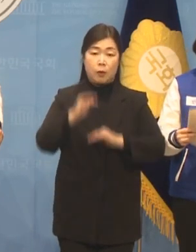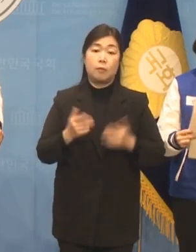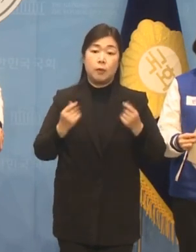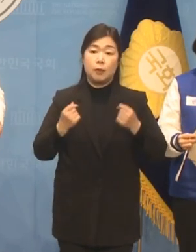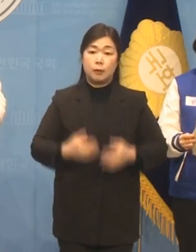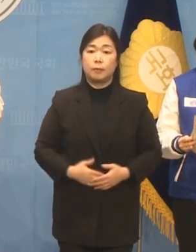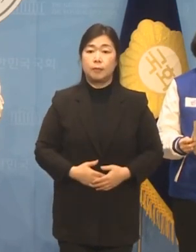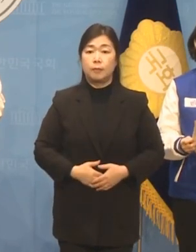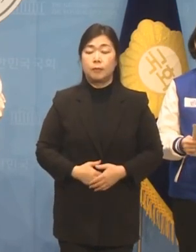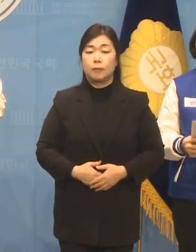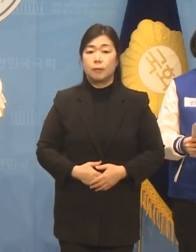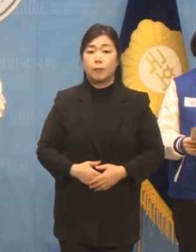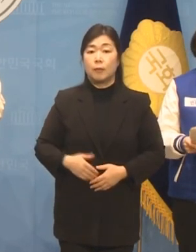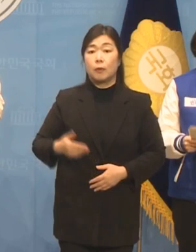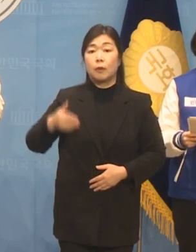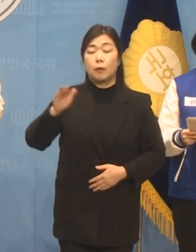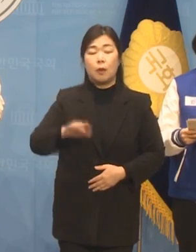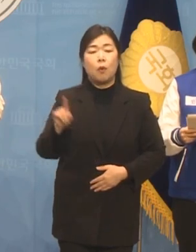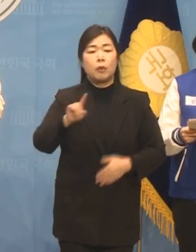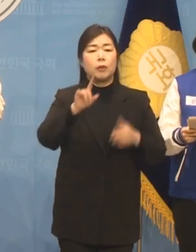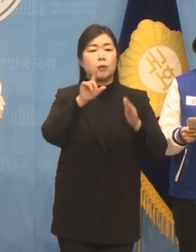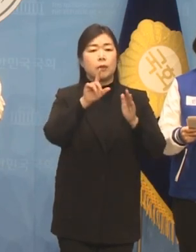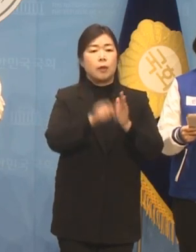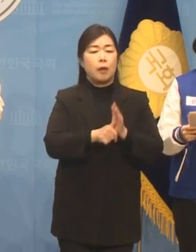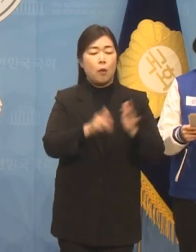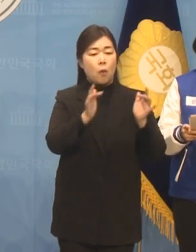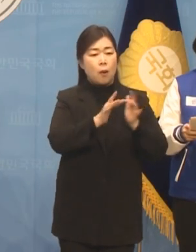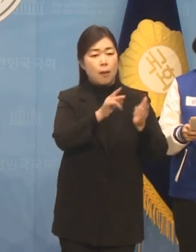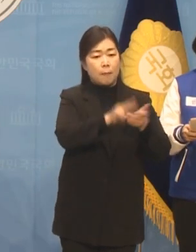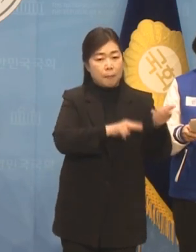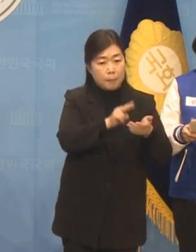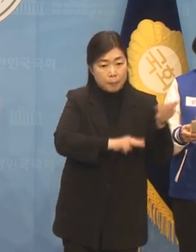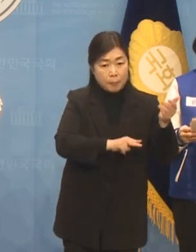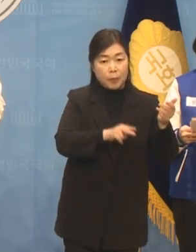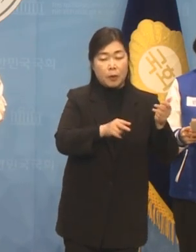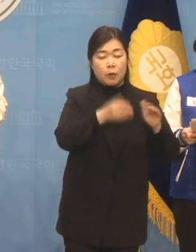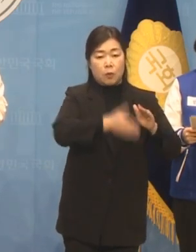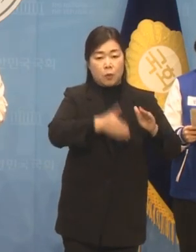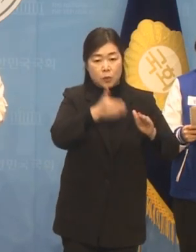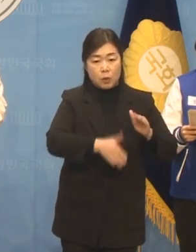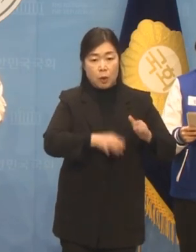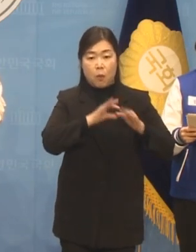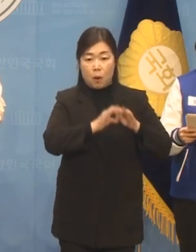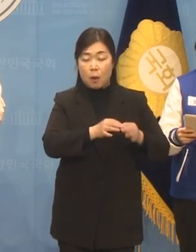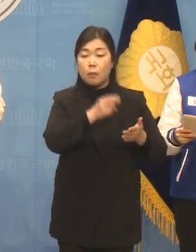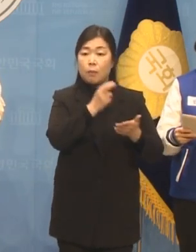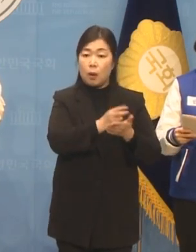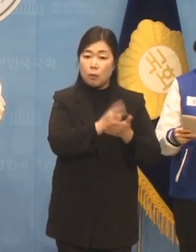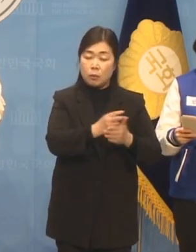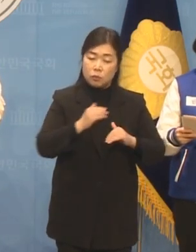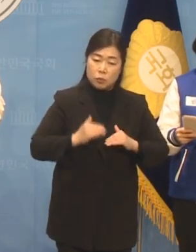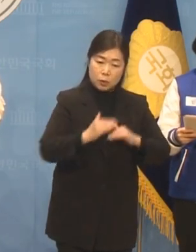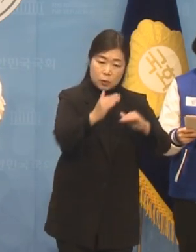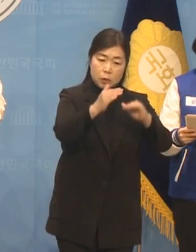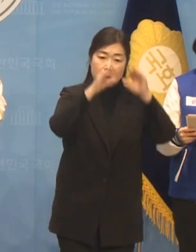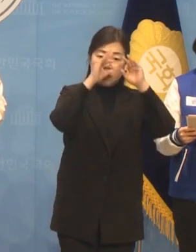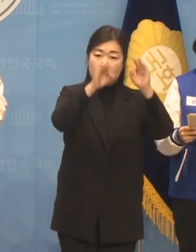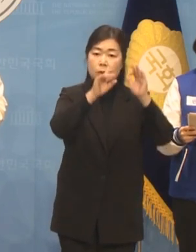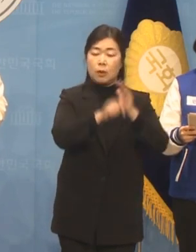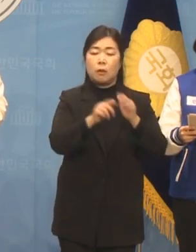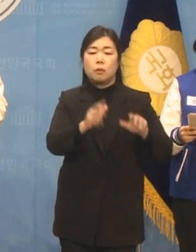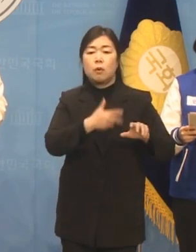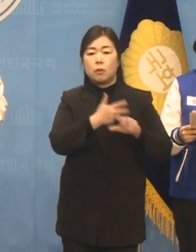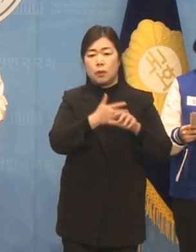경제 전략입니다만 때로는 온라인 플랫폼 거래 공정화에 관한 법률 같은 것을 추진하는 과정에 있어서는